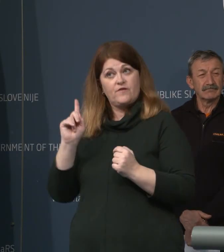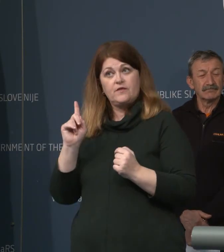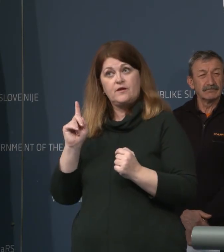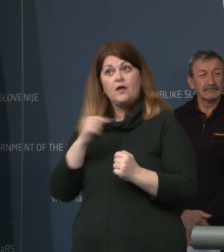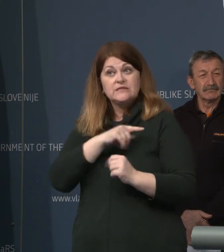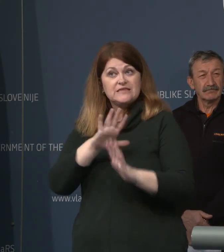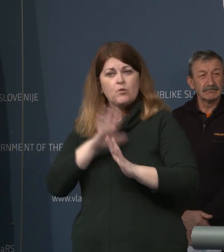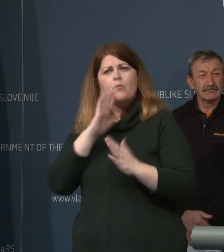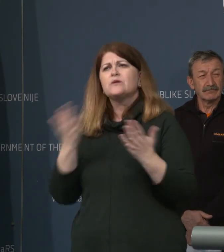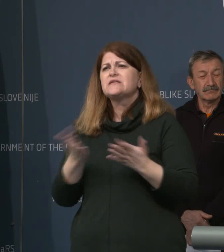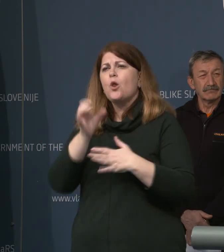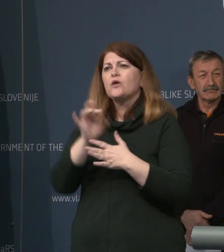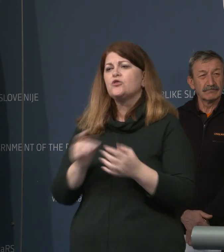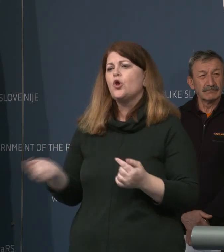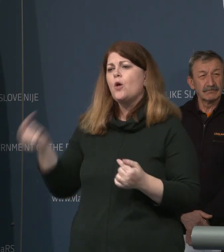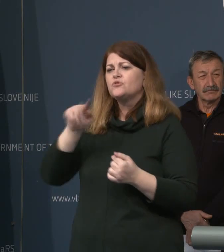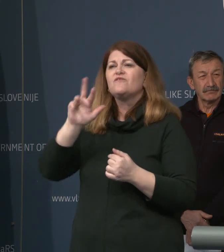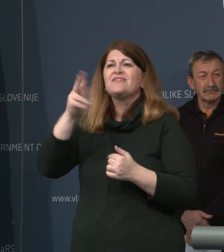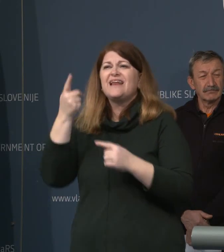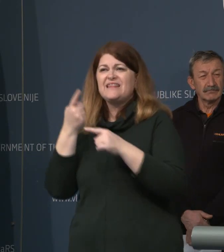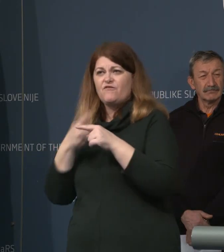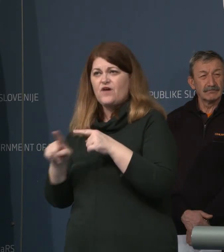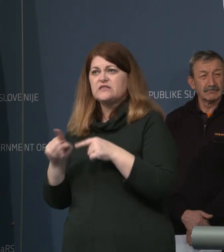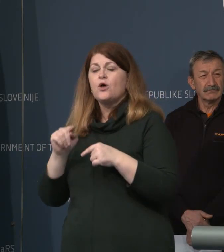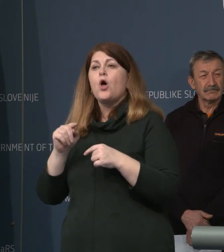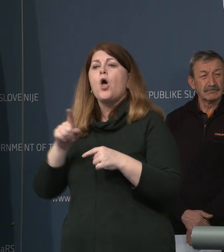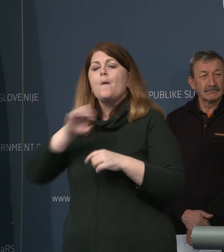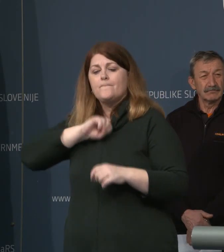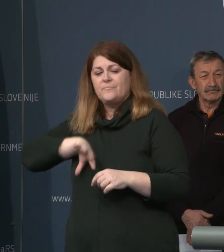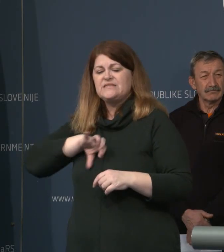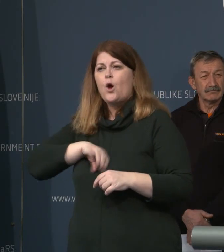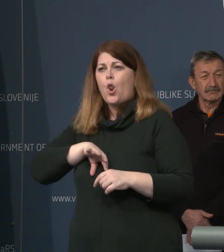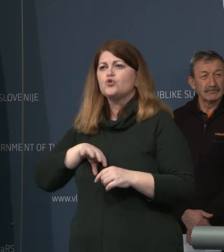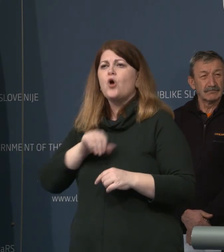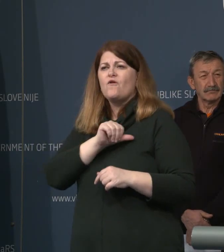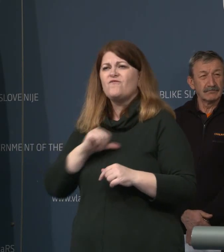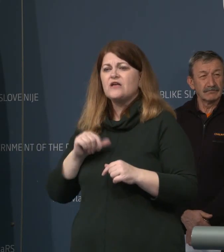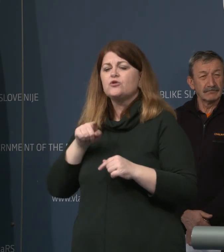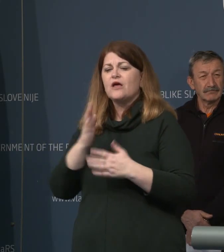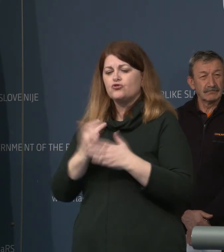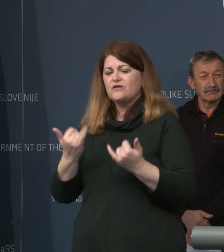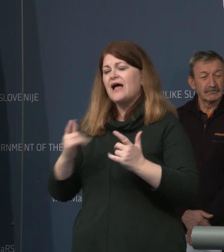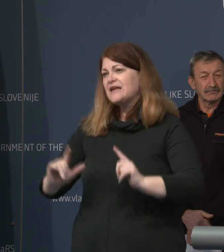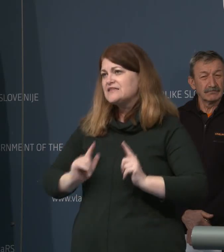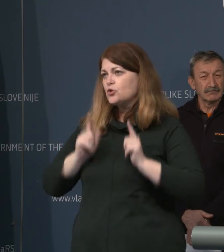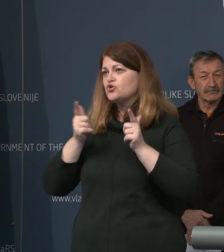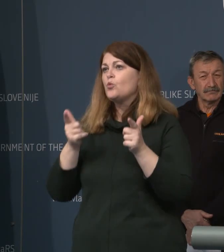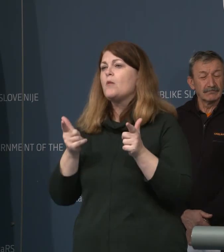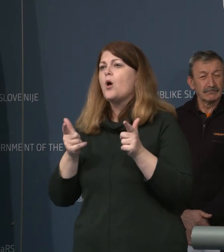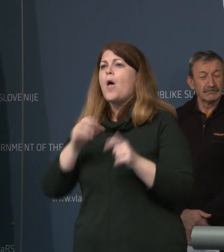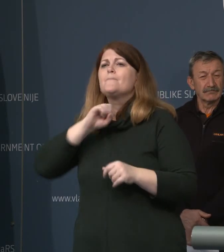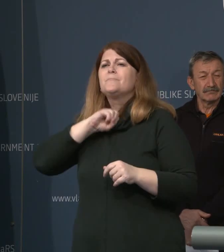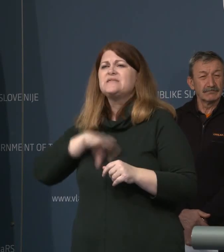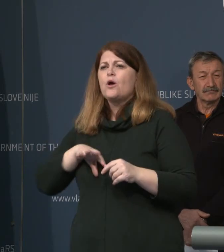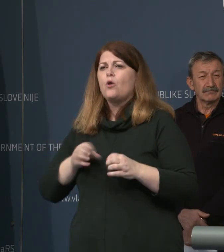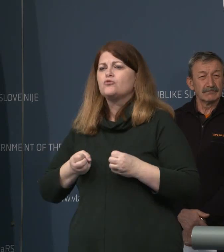se bojim, da bomo zelo hitro prišli v tretjo fazo tega, namreč psihološko fazo tega, ker že danes doživljamo